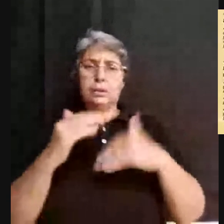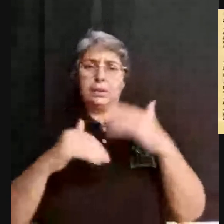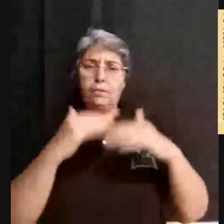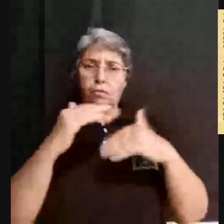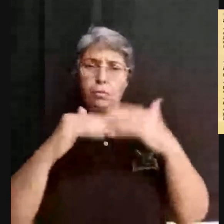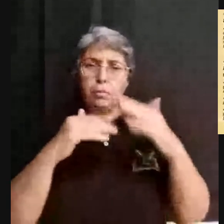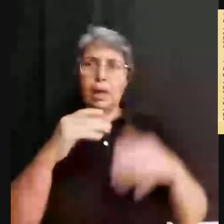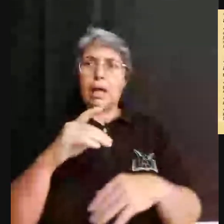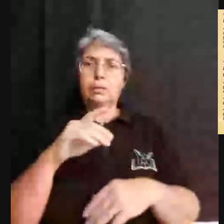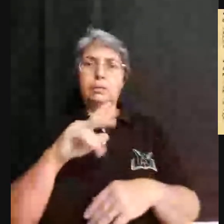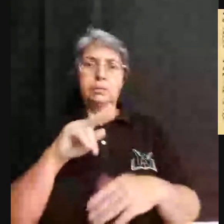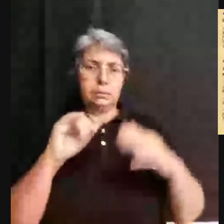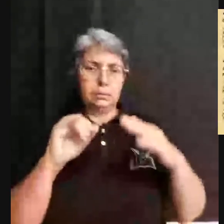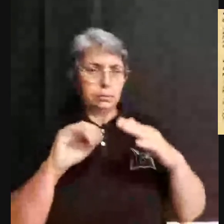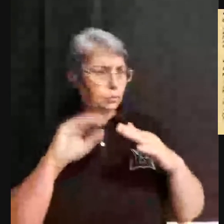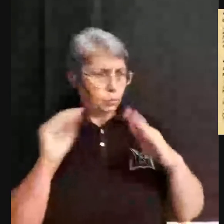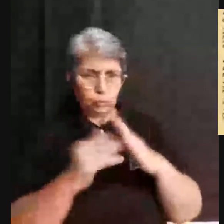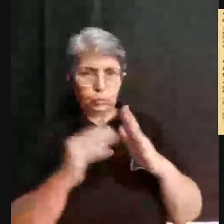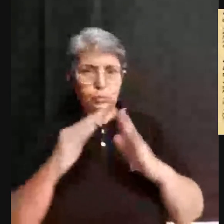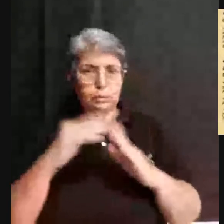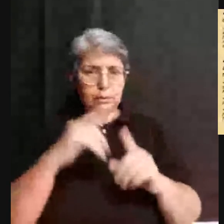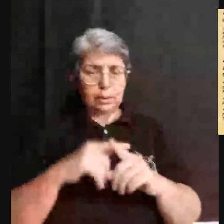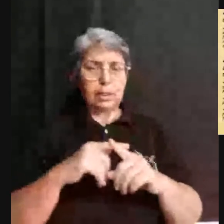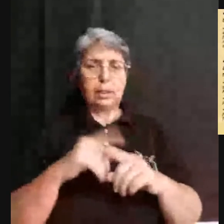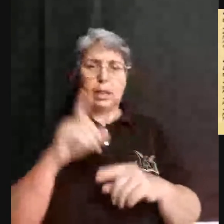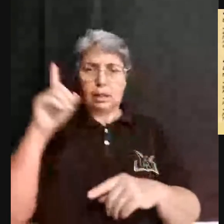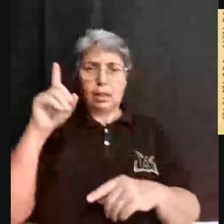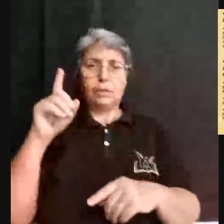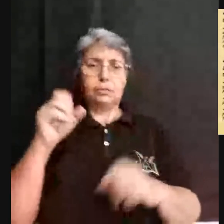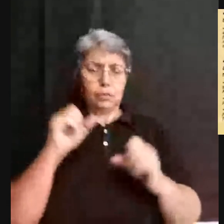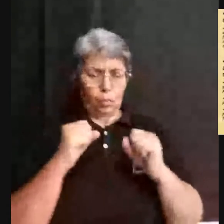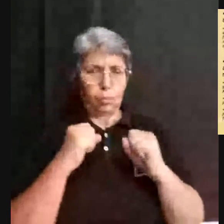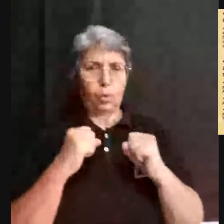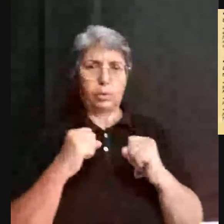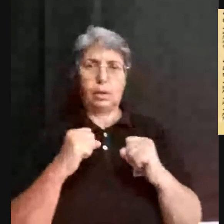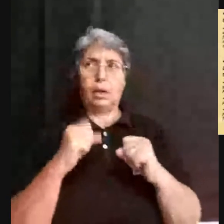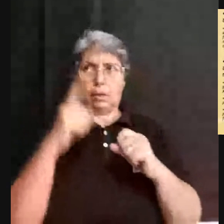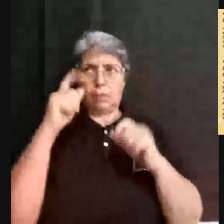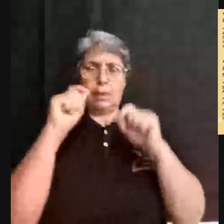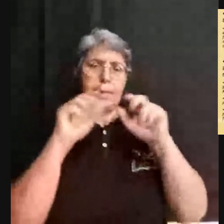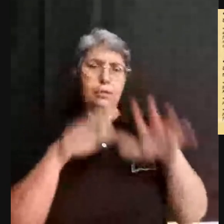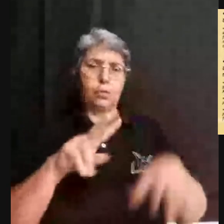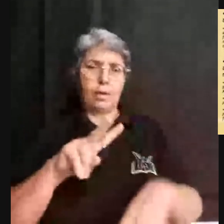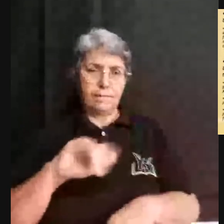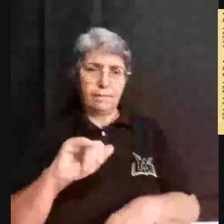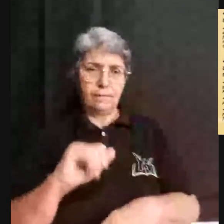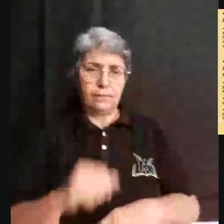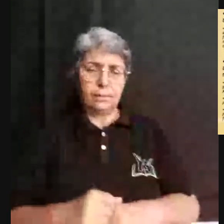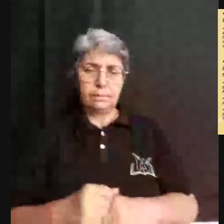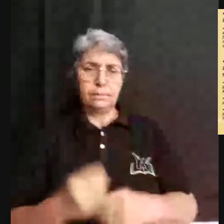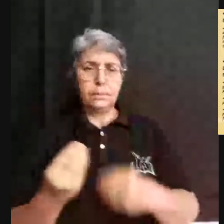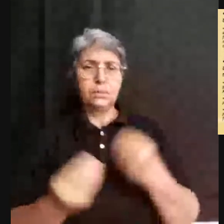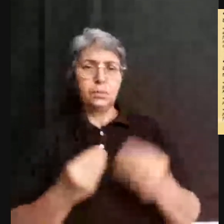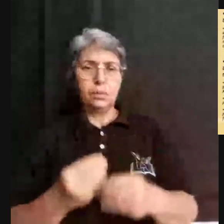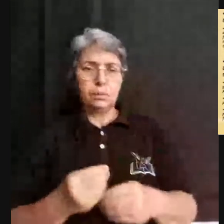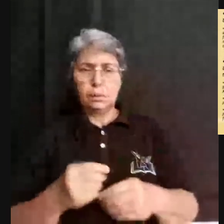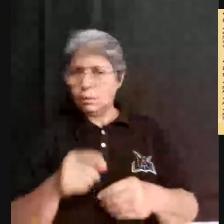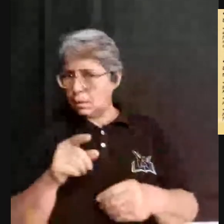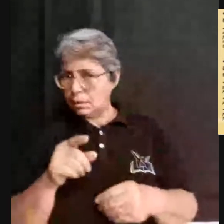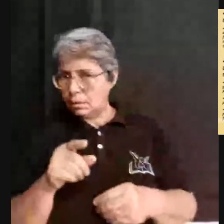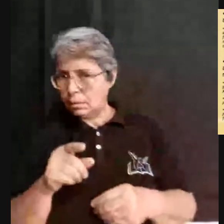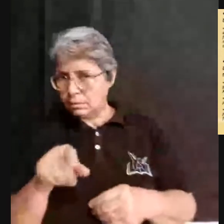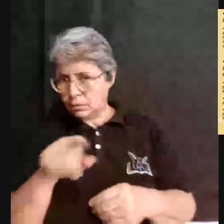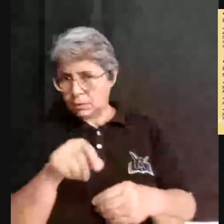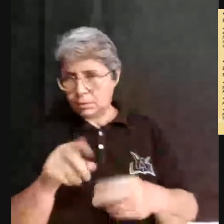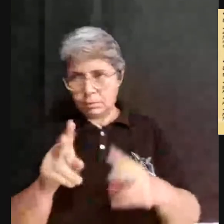Deus, no devido tempo, concederá a seu povo o poder necessário. E aqui, percebam,